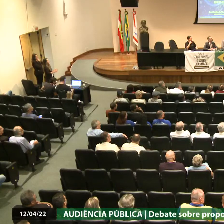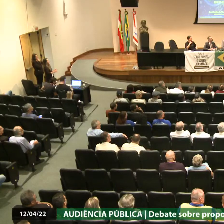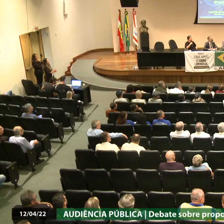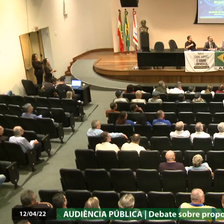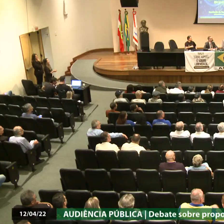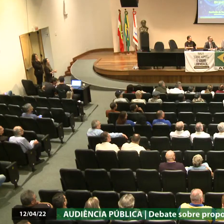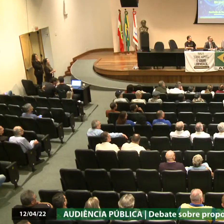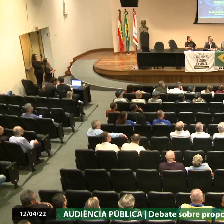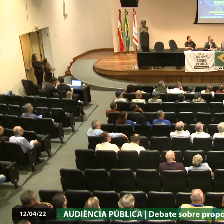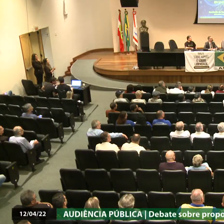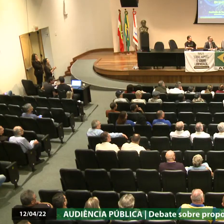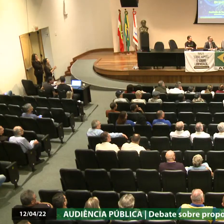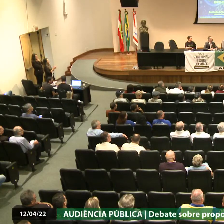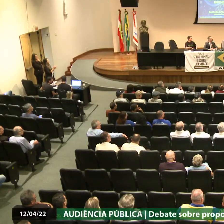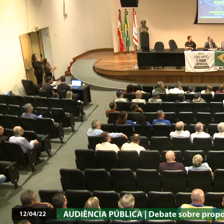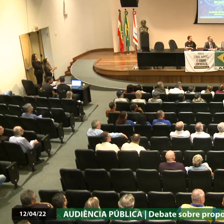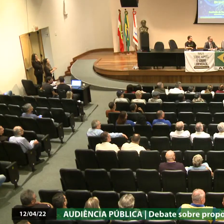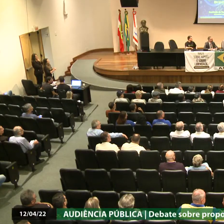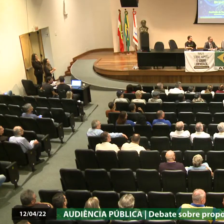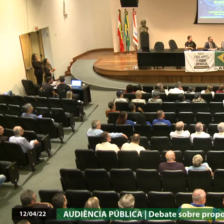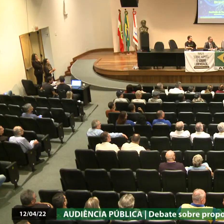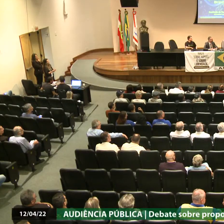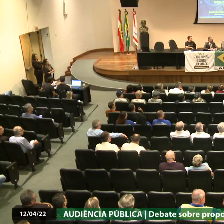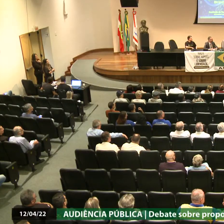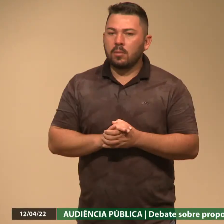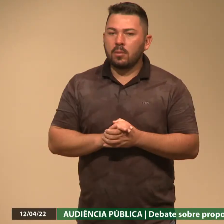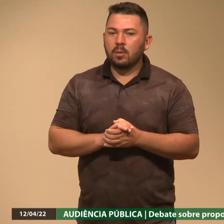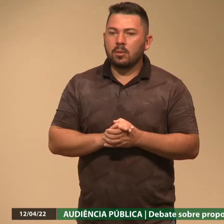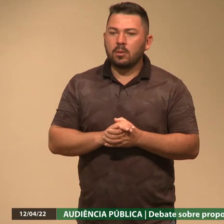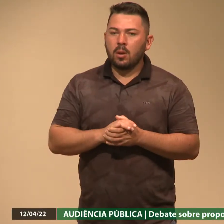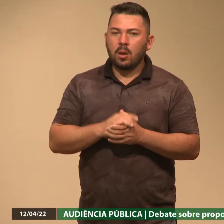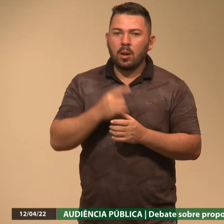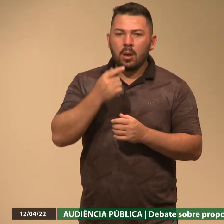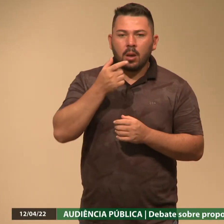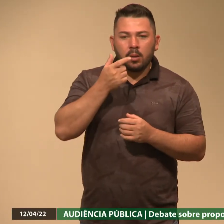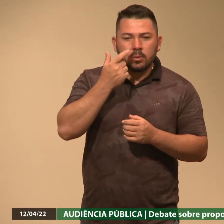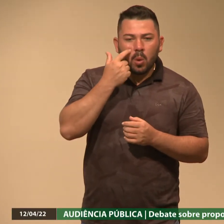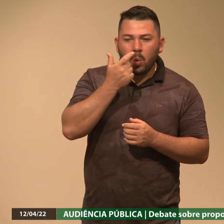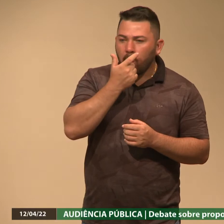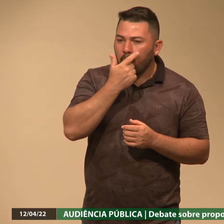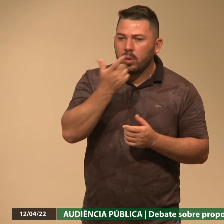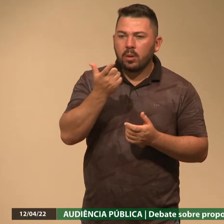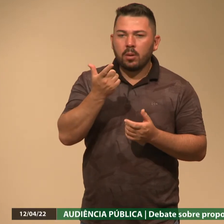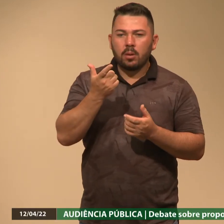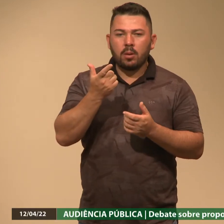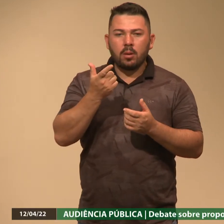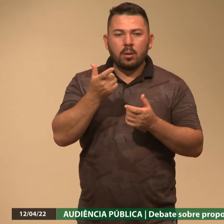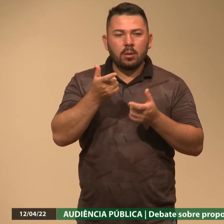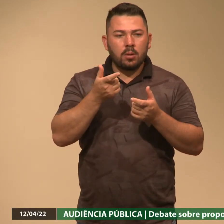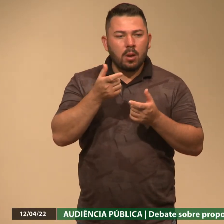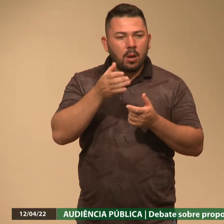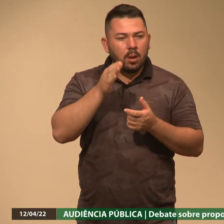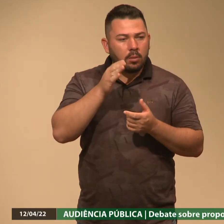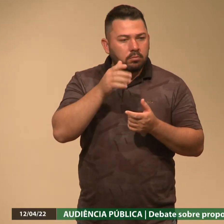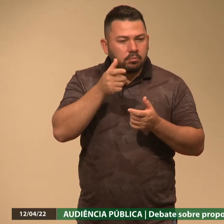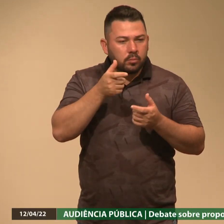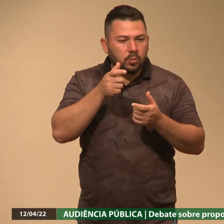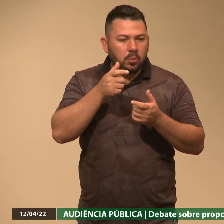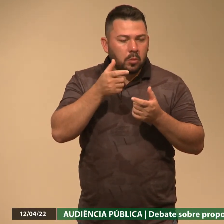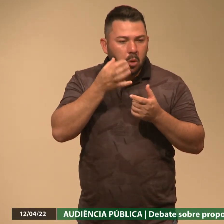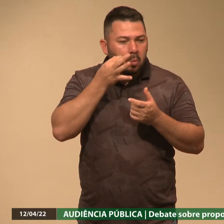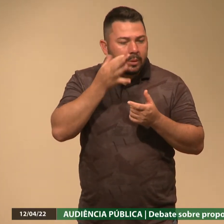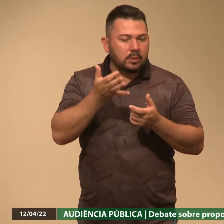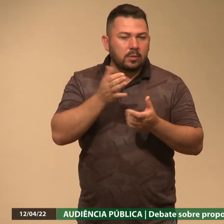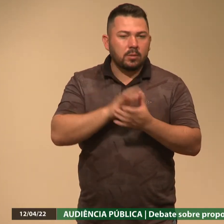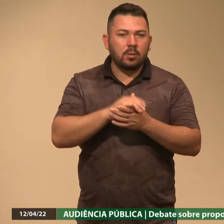principalmente agradecer esse viés esse olhar ao turismo Catarinense penso que nós já